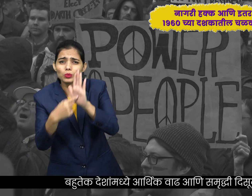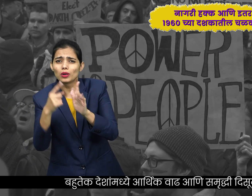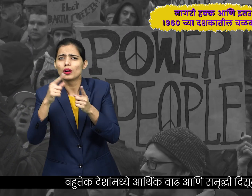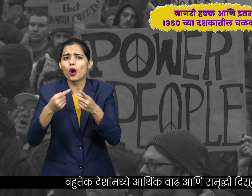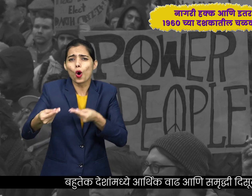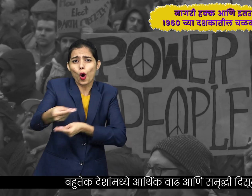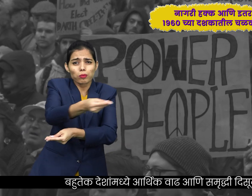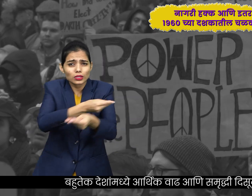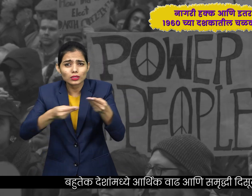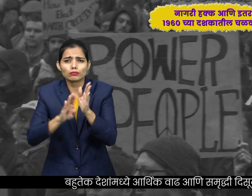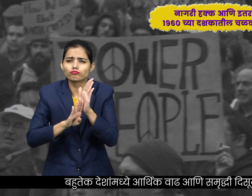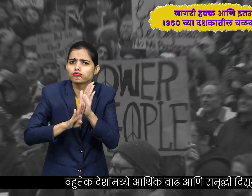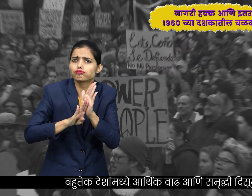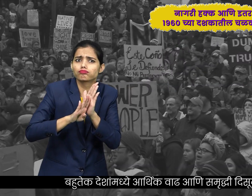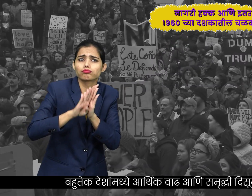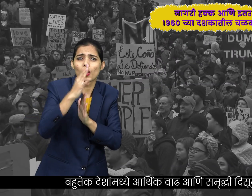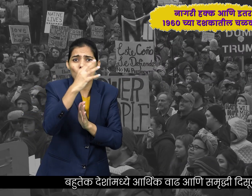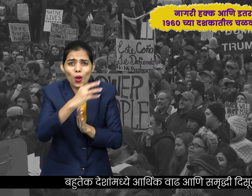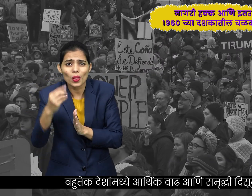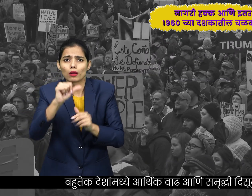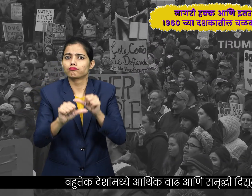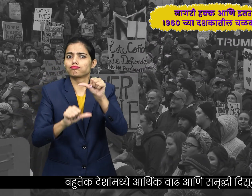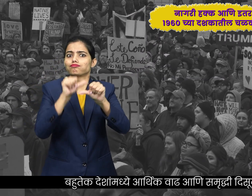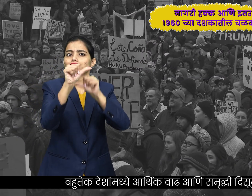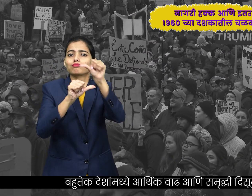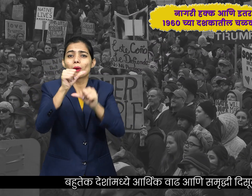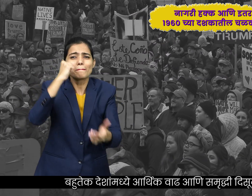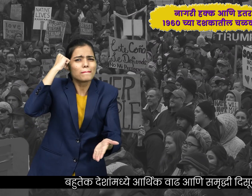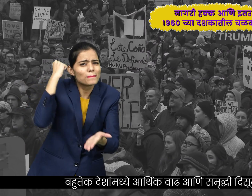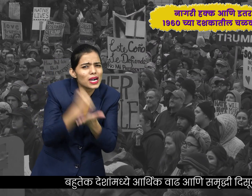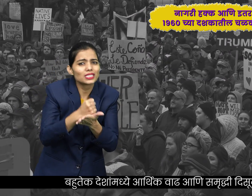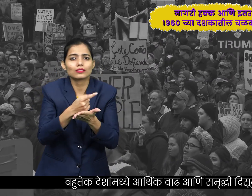बहुतेक देशांमध्ये आर्थिक वाढ आणि समृद्धी दिसून आली.